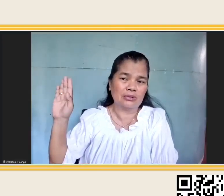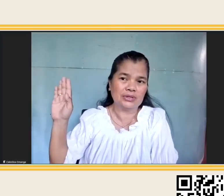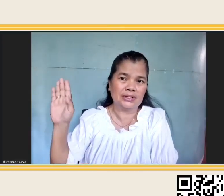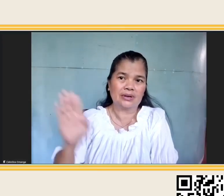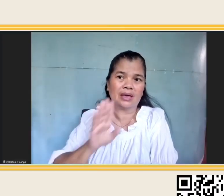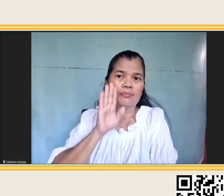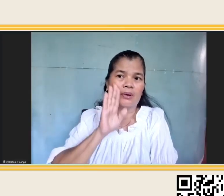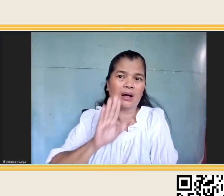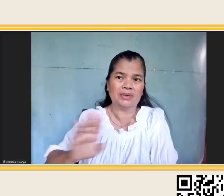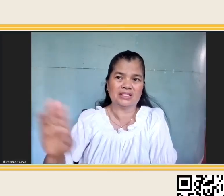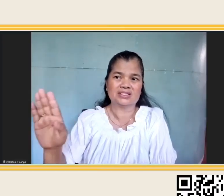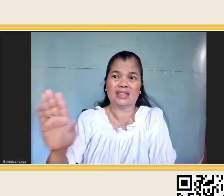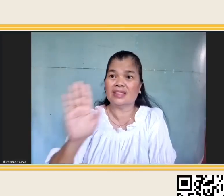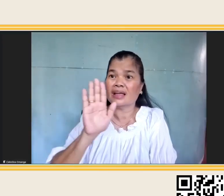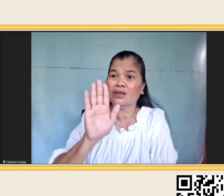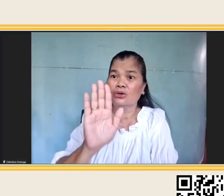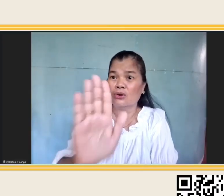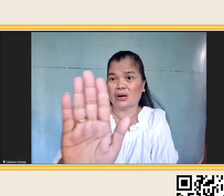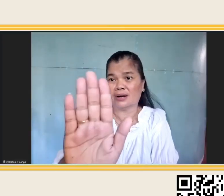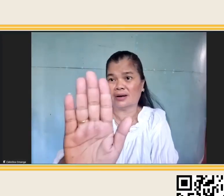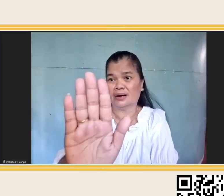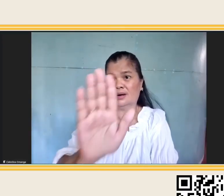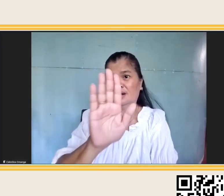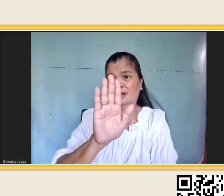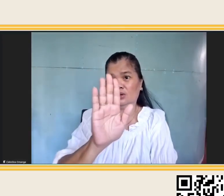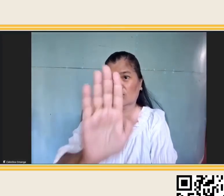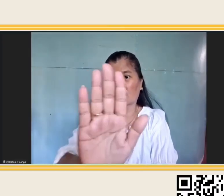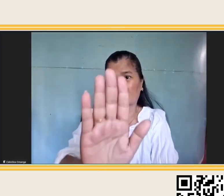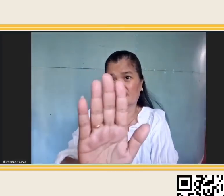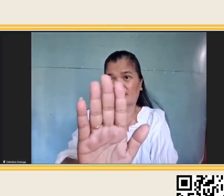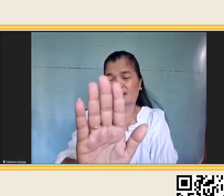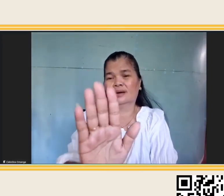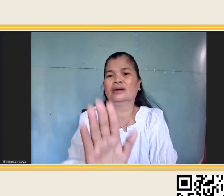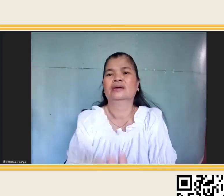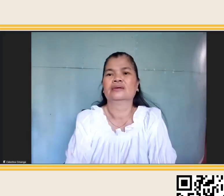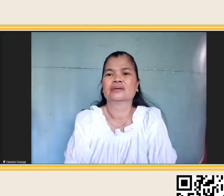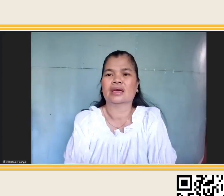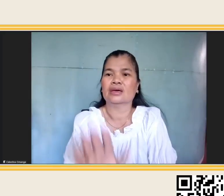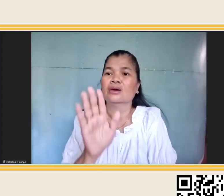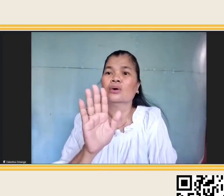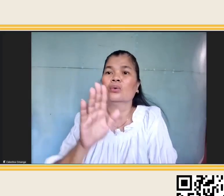your shoulder. Okay, promise. And then your.